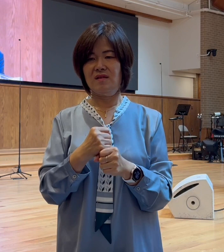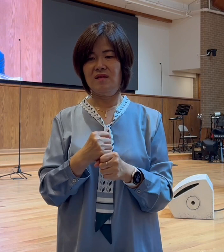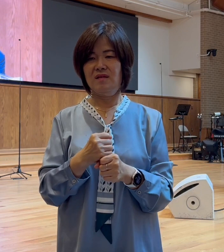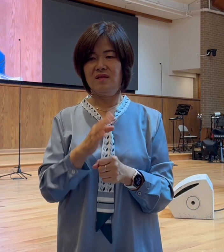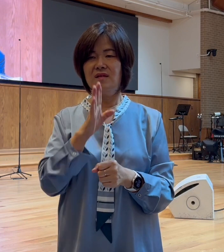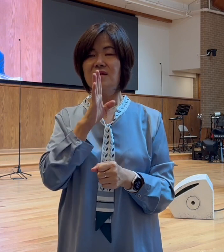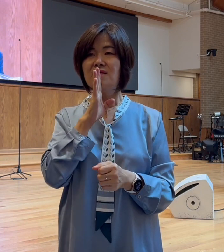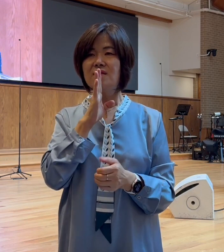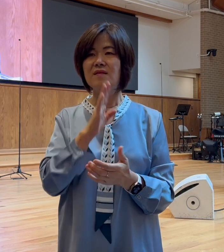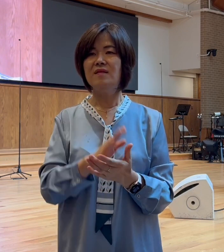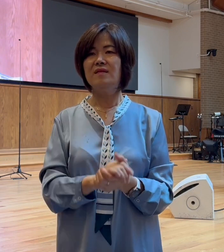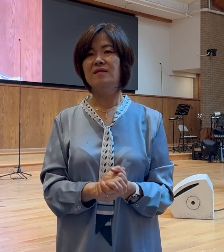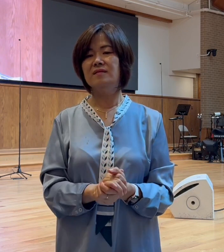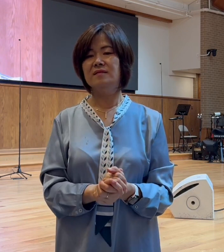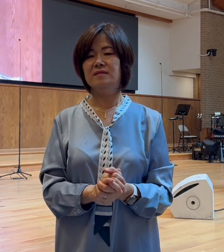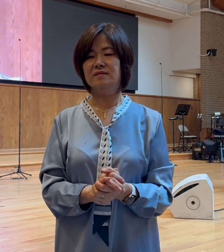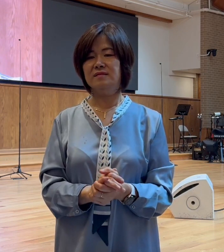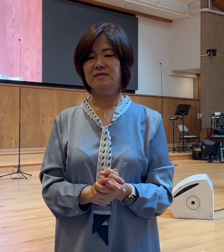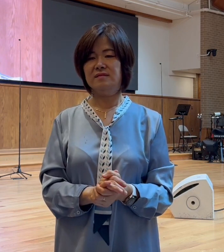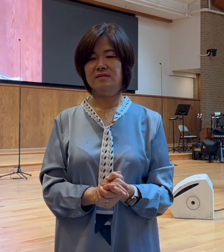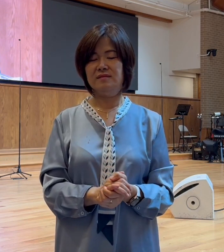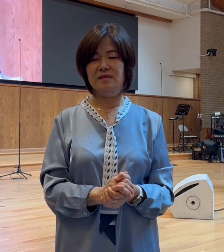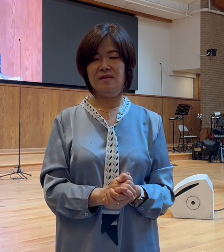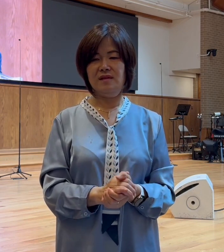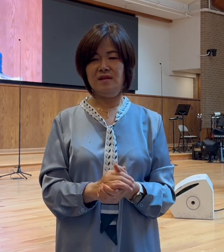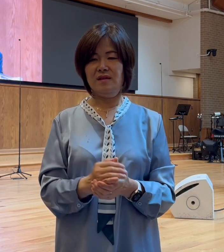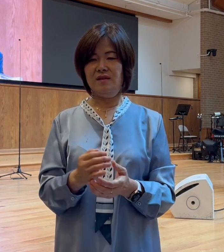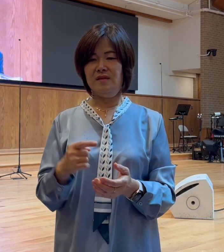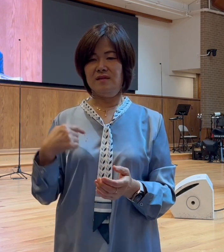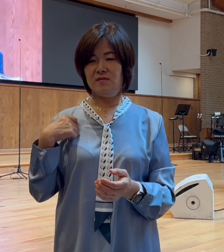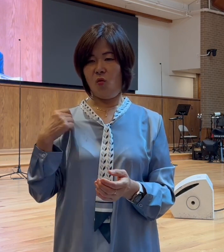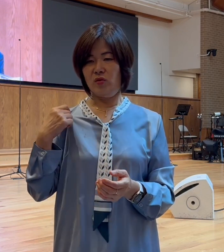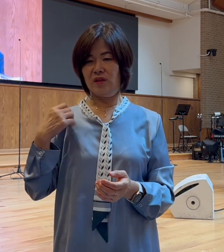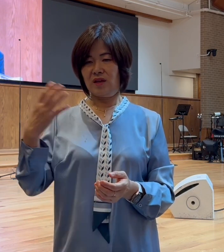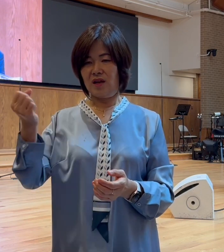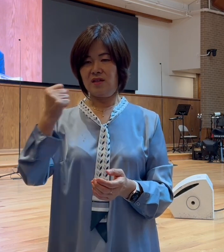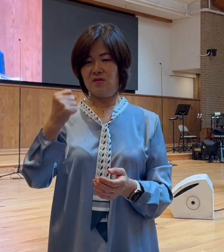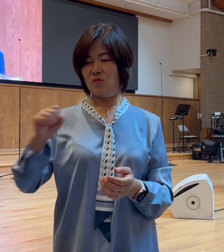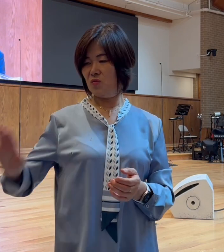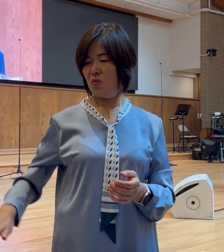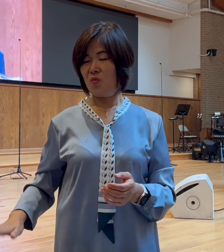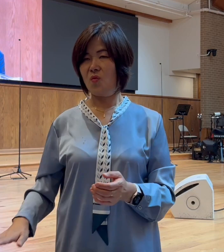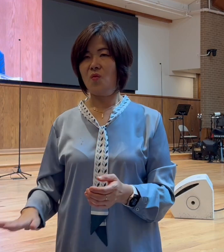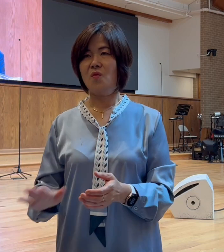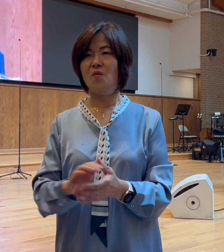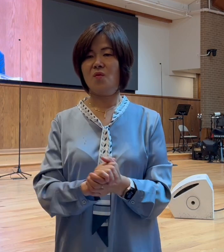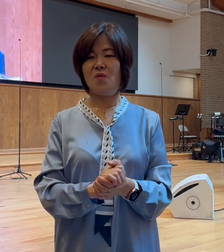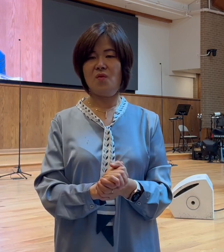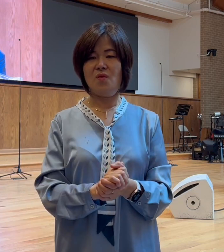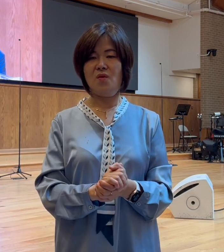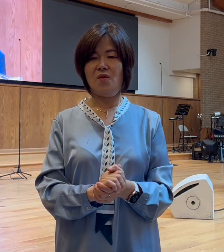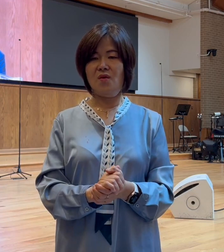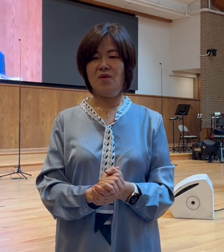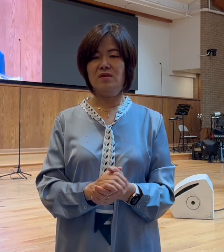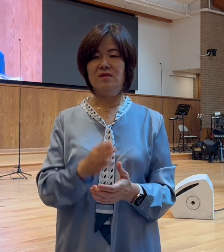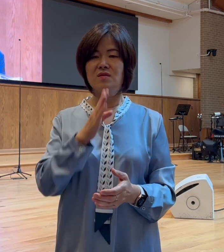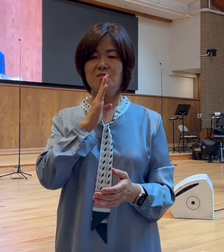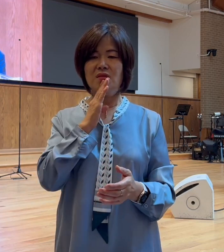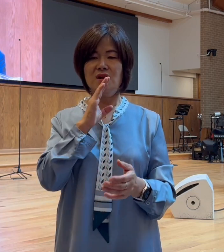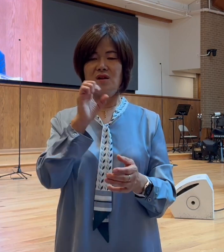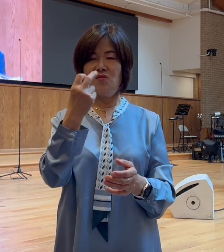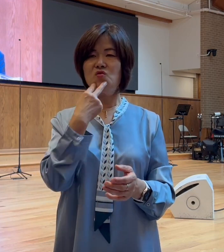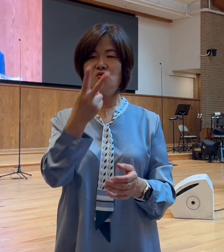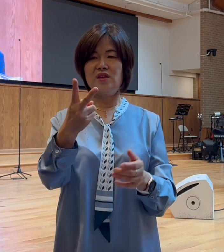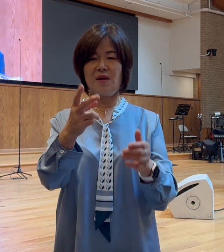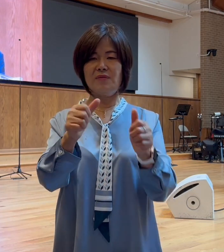이랬겠죠. 그래서 이제 자기가 잡은 옷을 옆에다 이렇게 놓고 곁에 놓고 요셉이